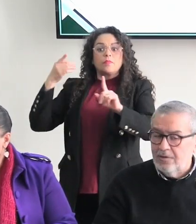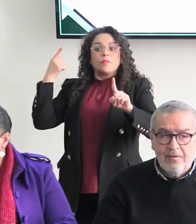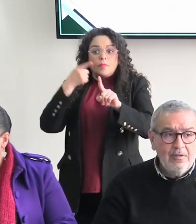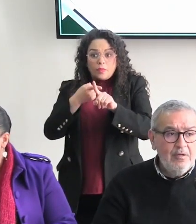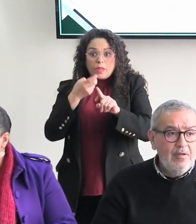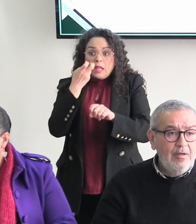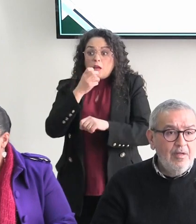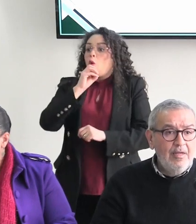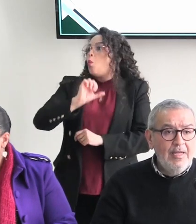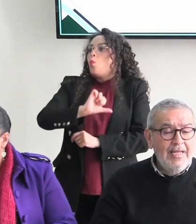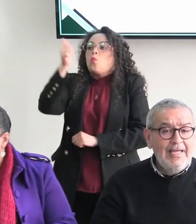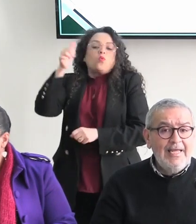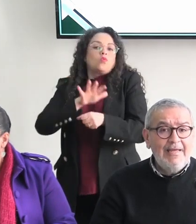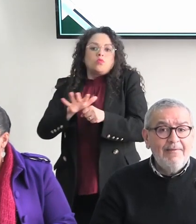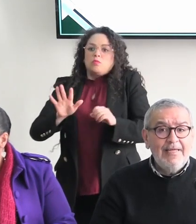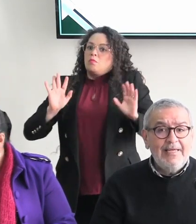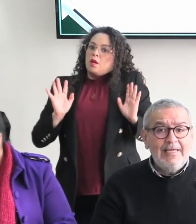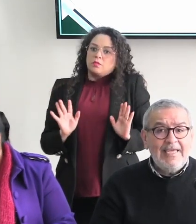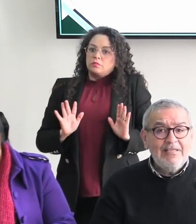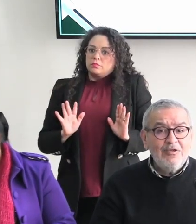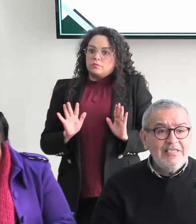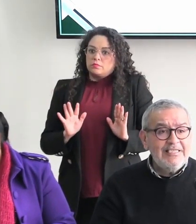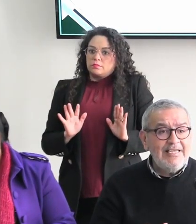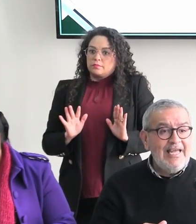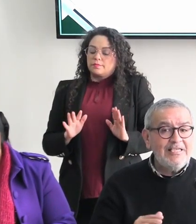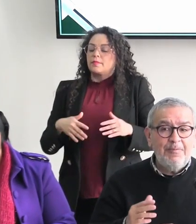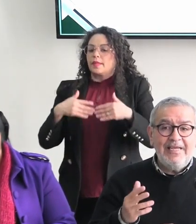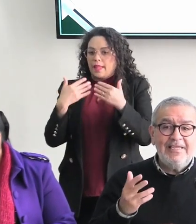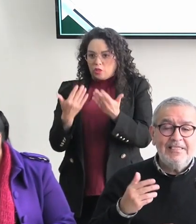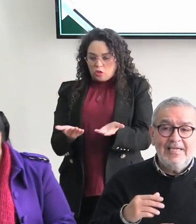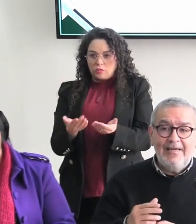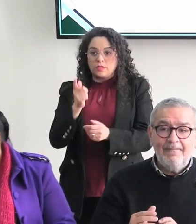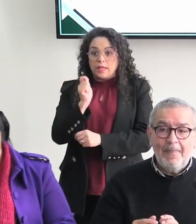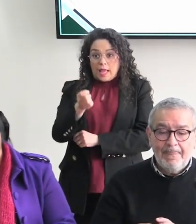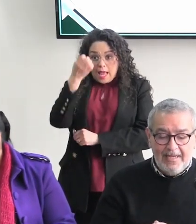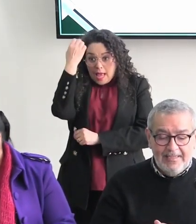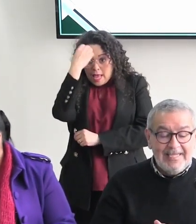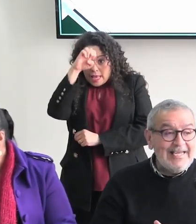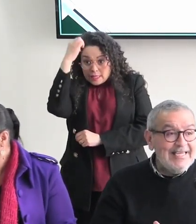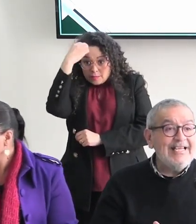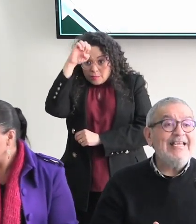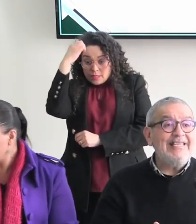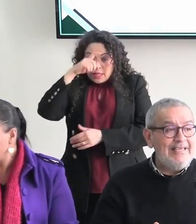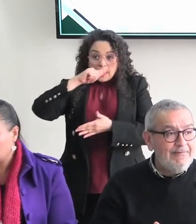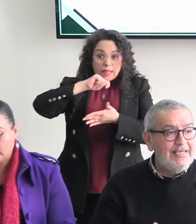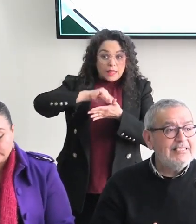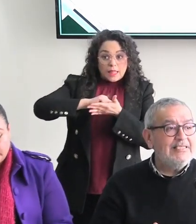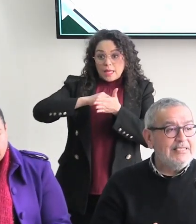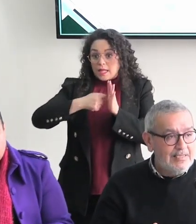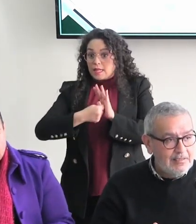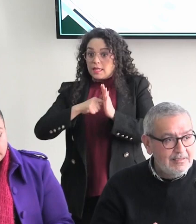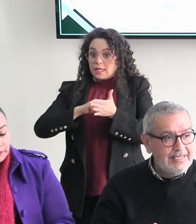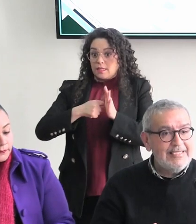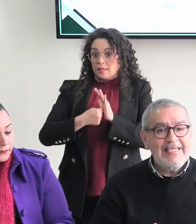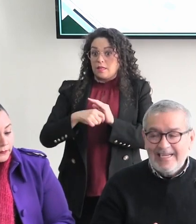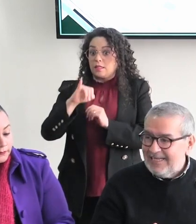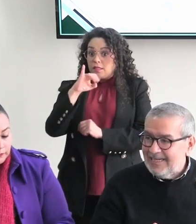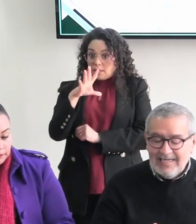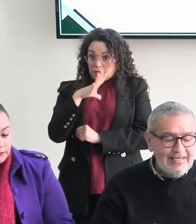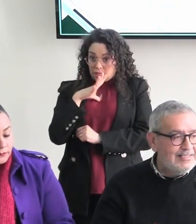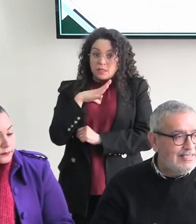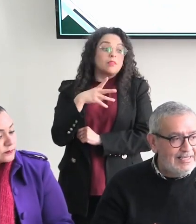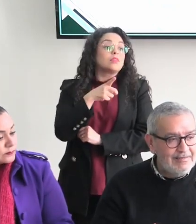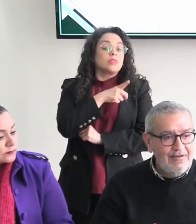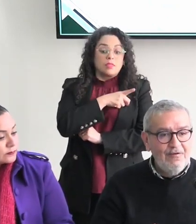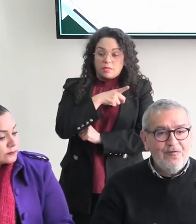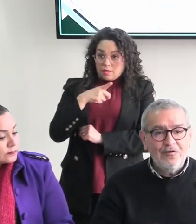construcción. Y entonces la experiencia técnica que debe existir, que tiene